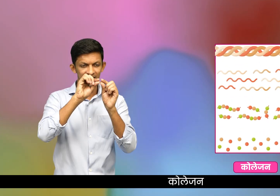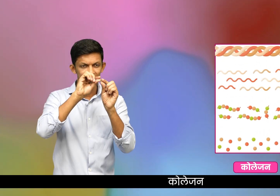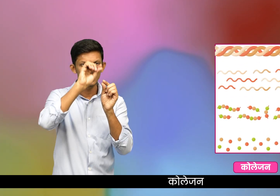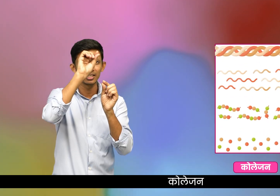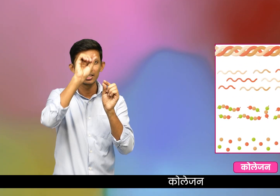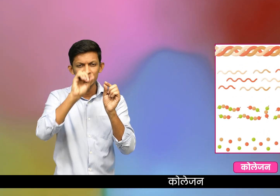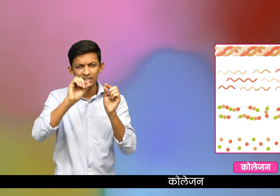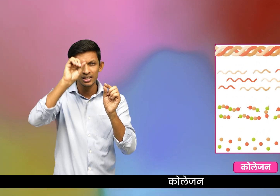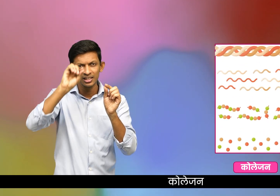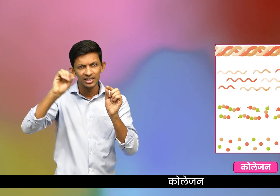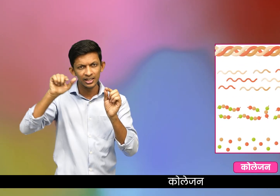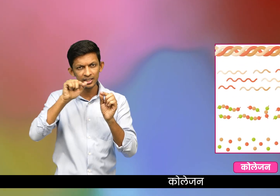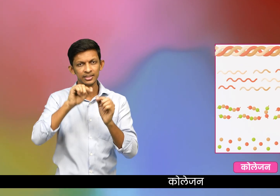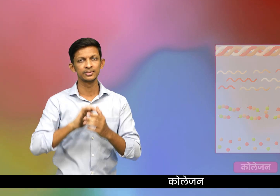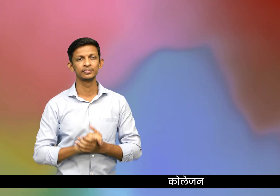कोलेजन,